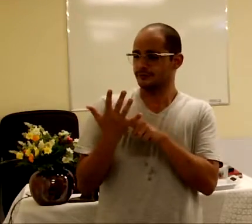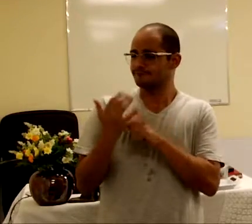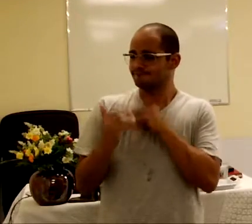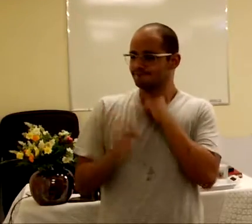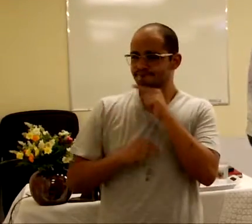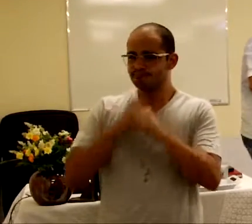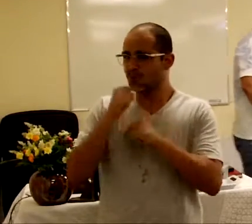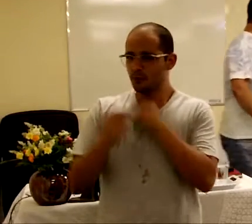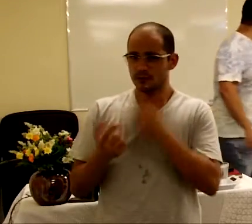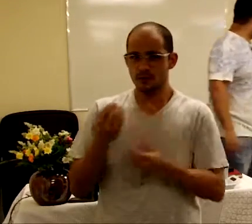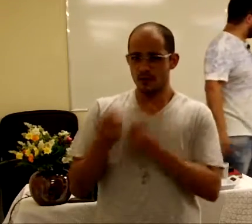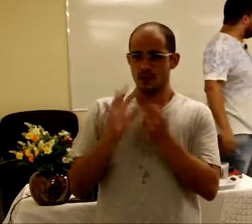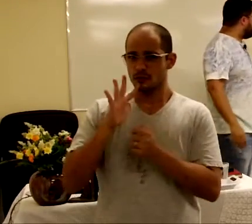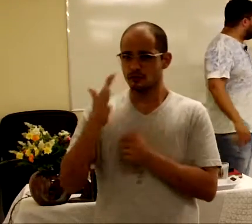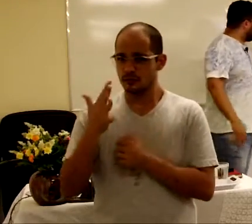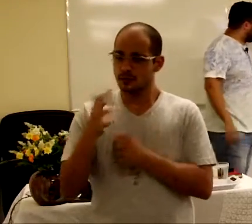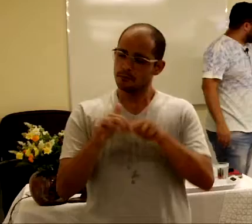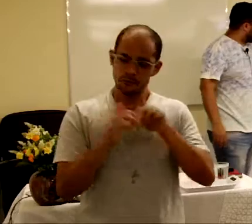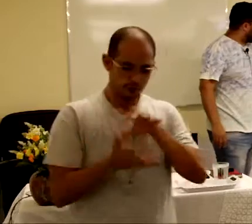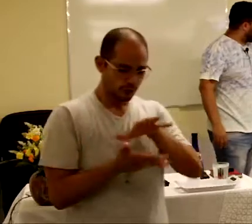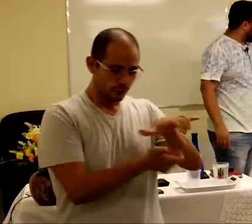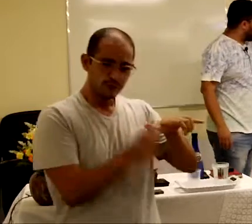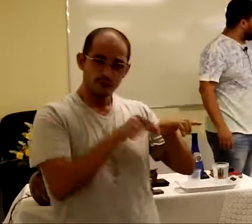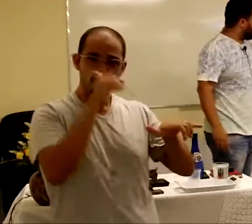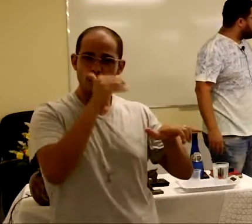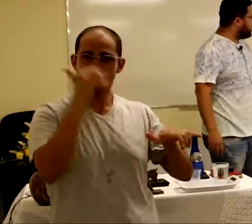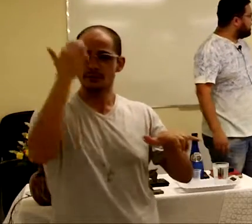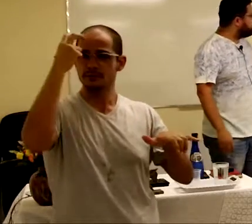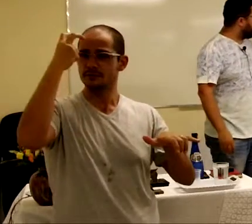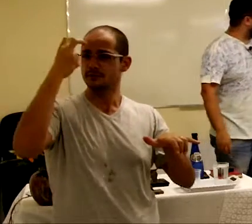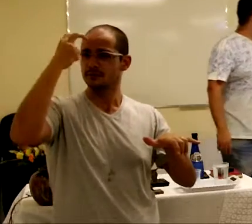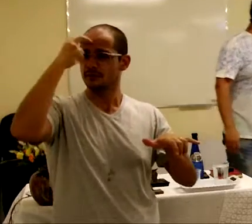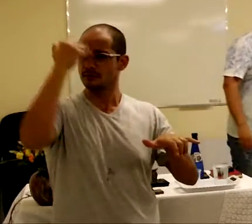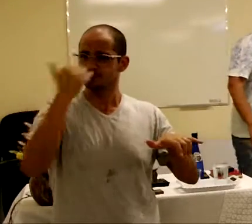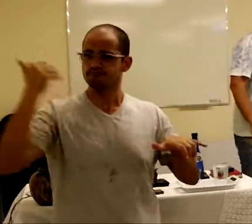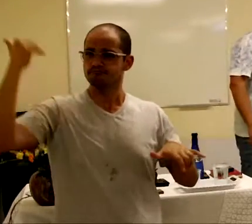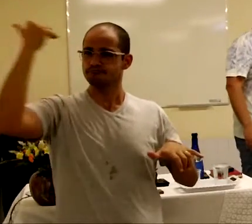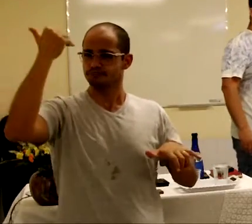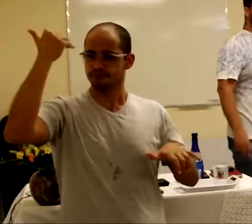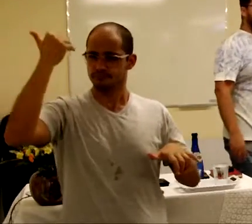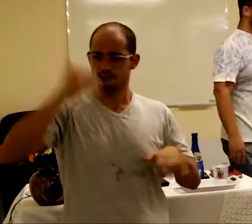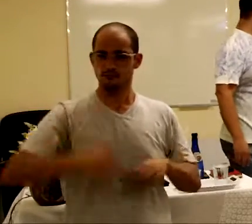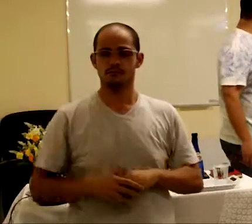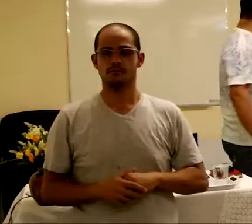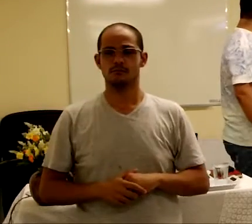força superior. Atribuir a formação primária ao acaso é insensatez. São